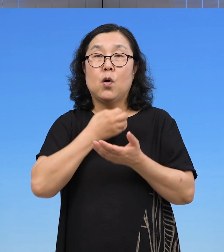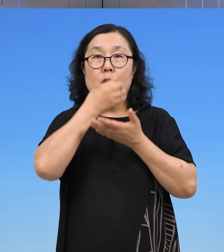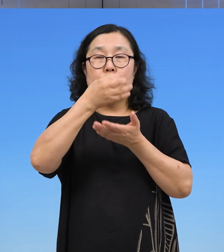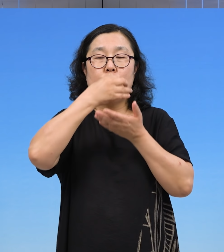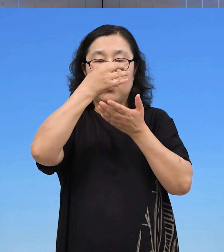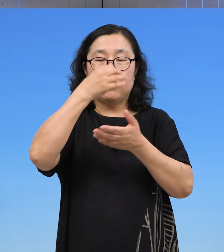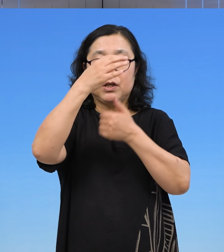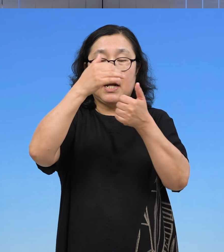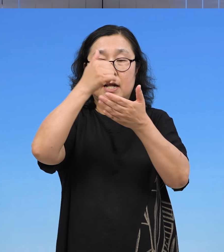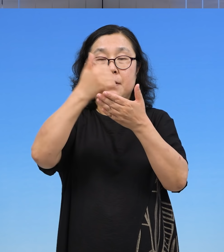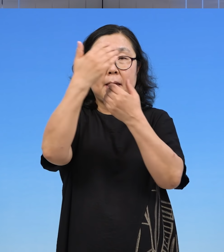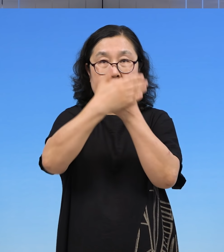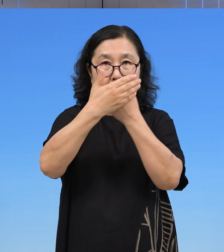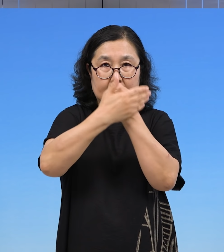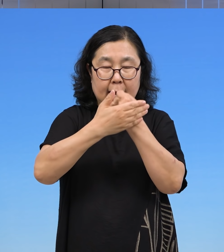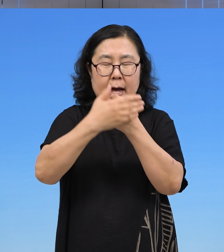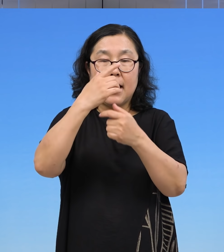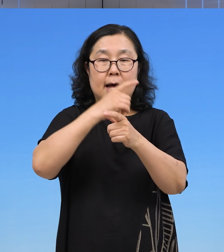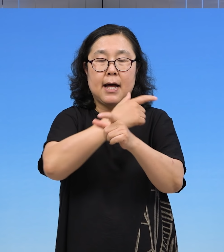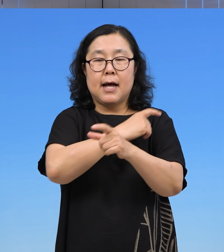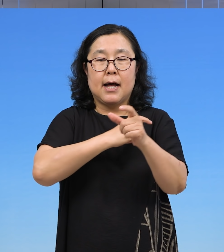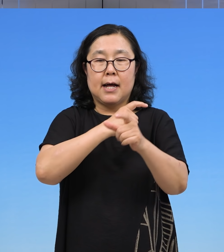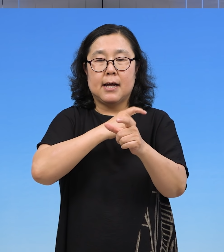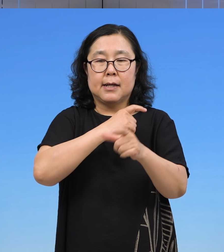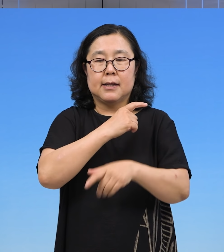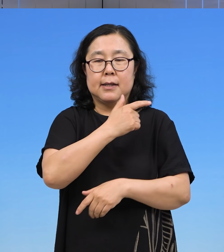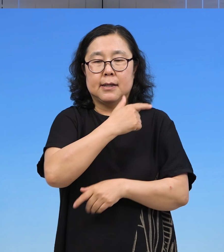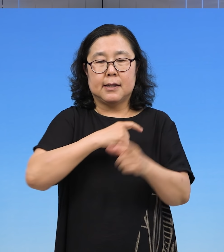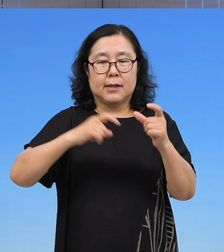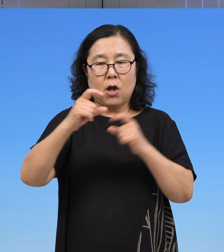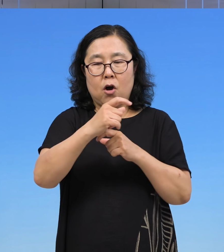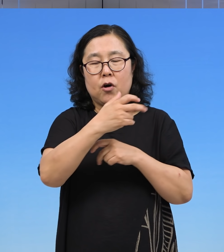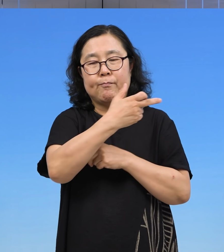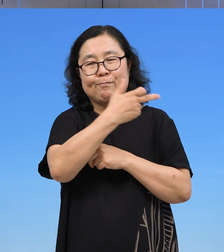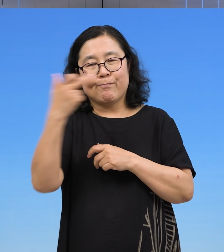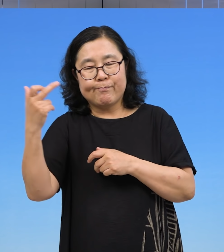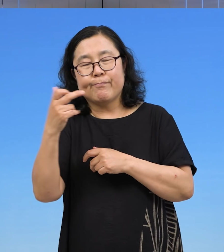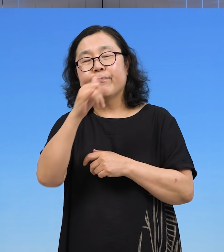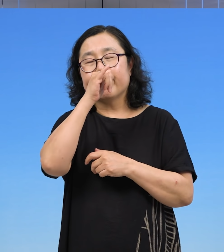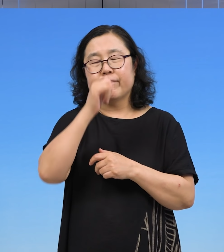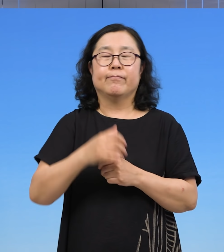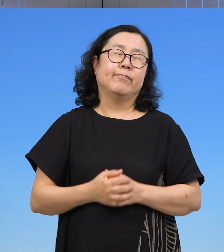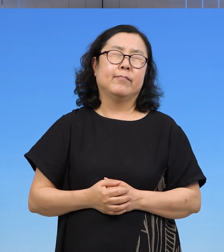엄청나게 많아지고 있다는 사실이에요 안 그러면 제가 어떻게 버티겠습니까?